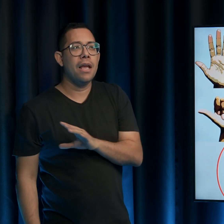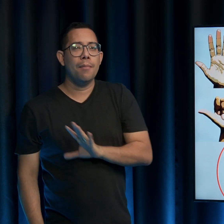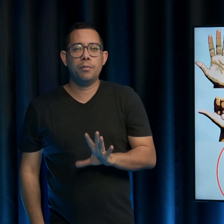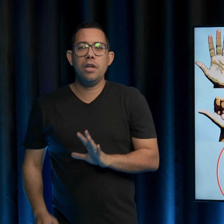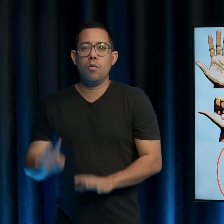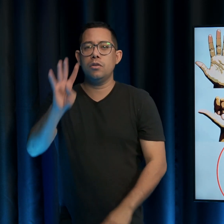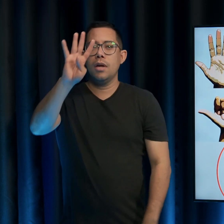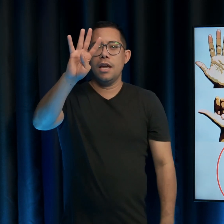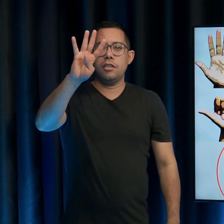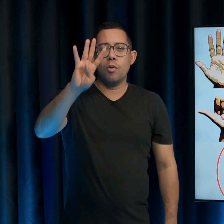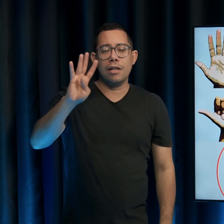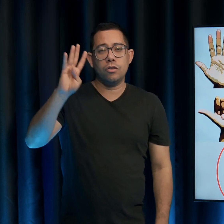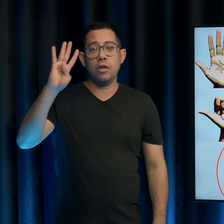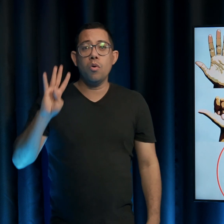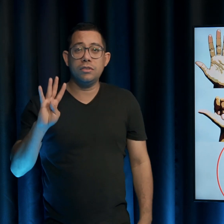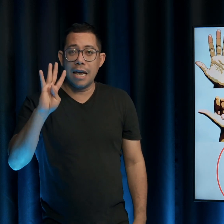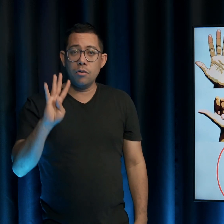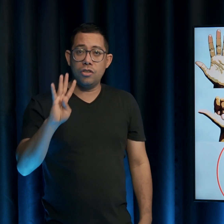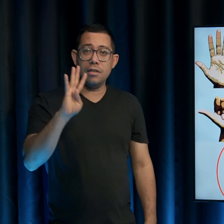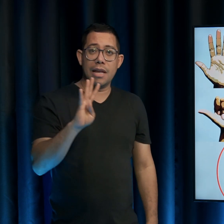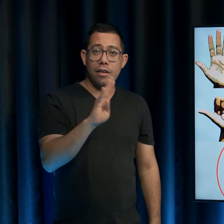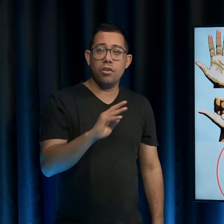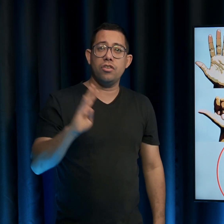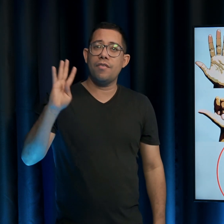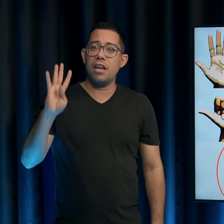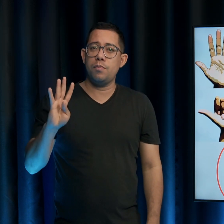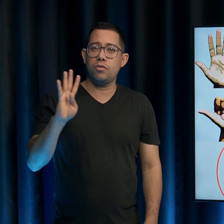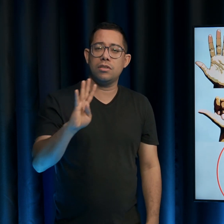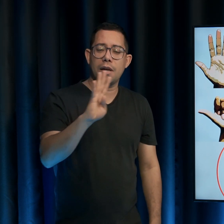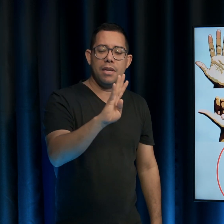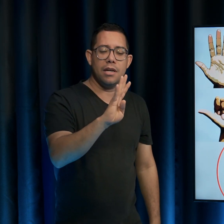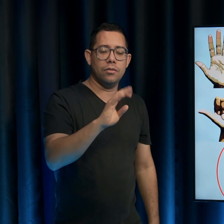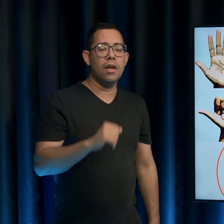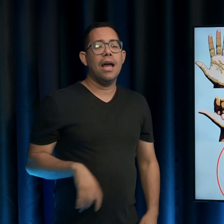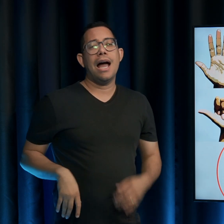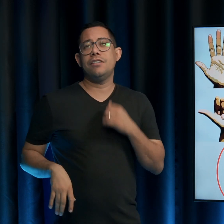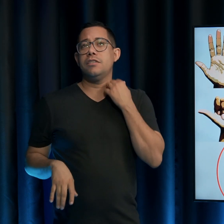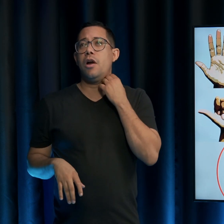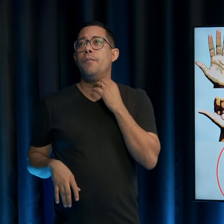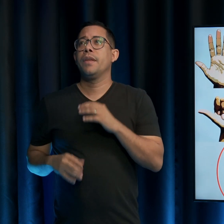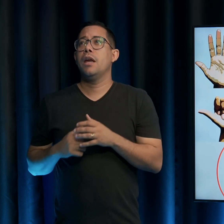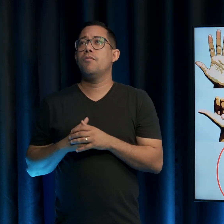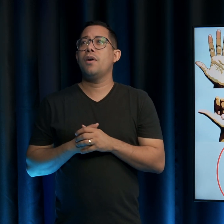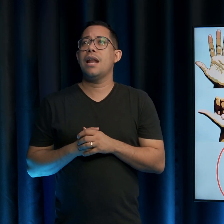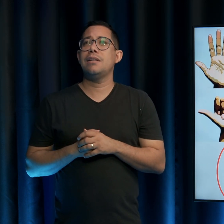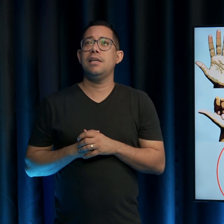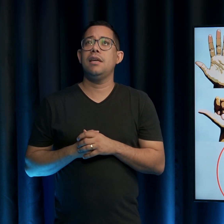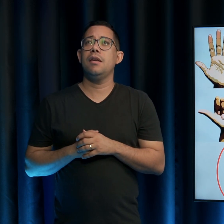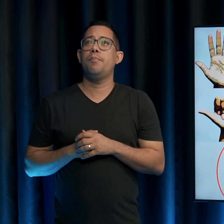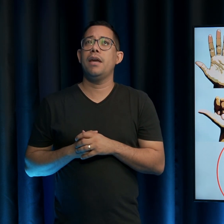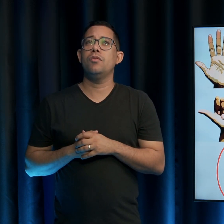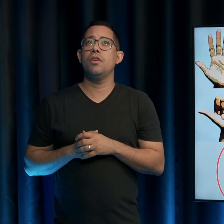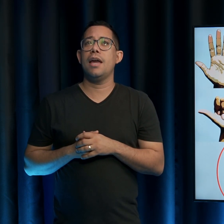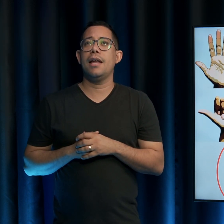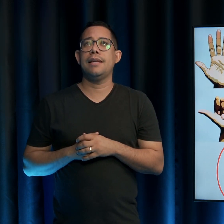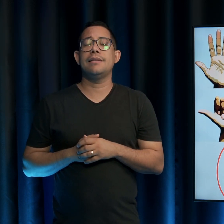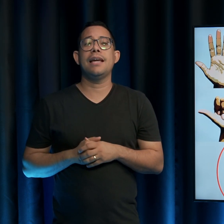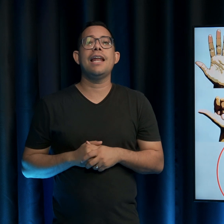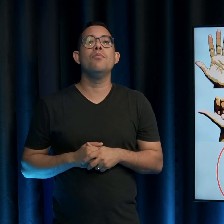por enquanto, esses 4. Então, você consegue utilizar aqui, ó, tinha várias pessoas caminhando. Ah, Gesiel, eu vou falar assim que Pedro, tem até aquela música,